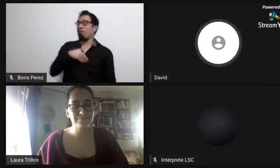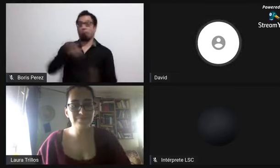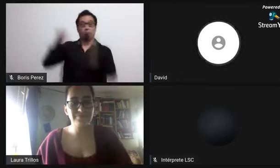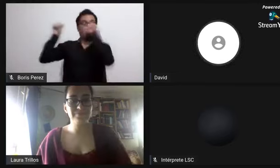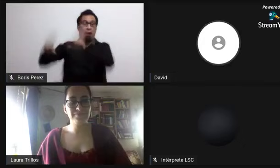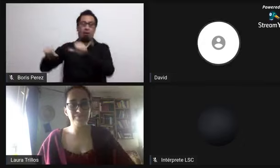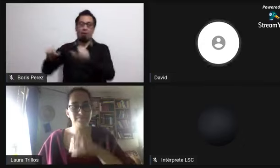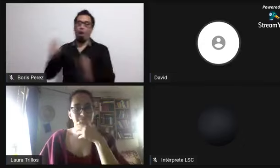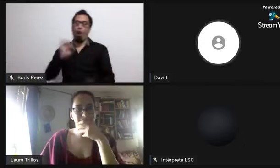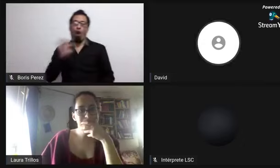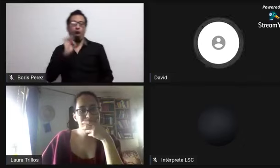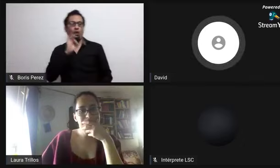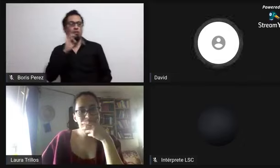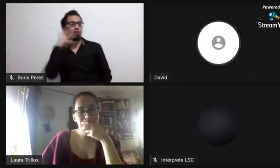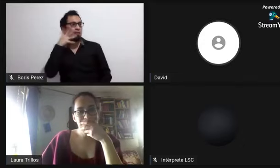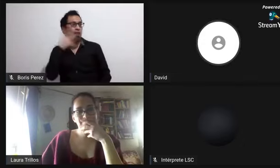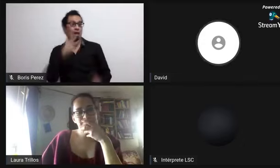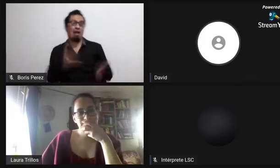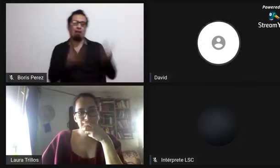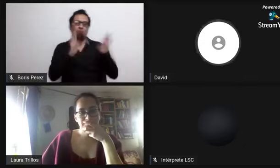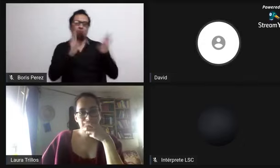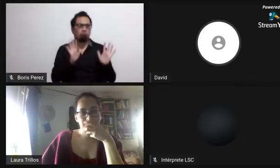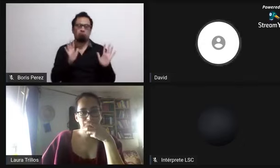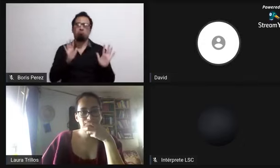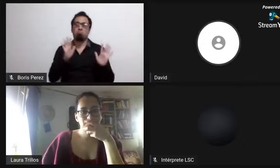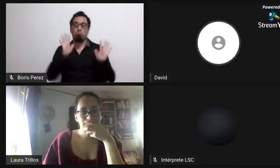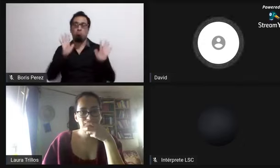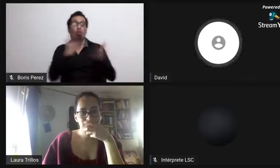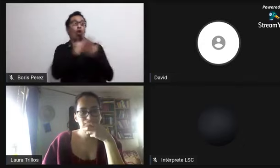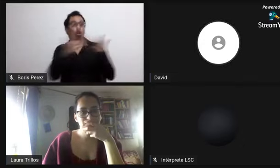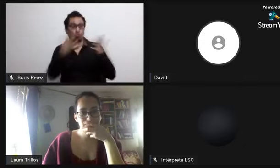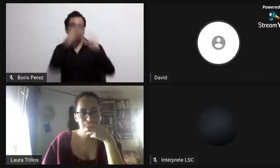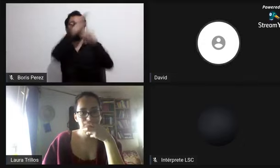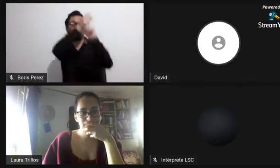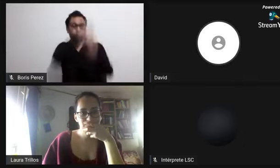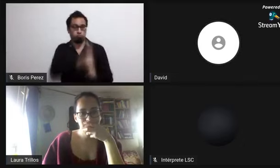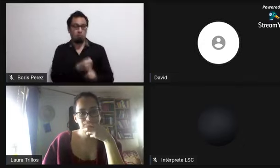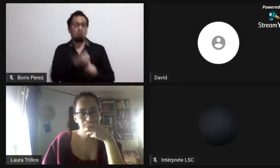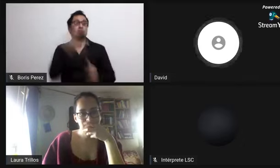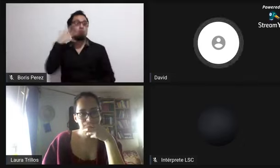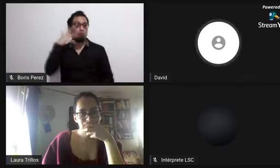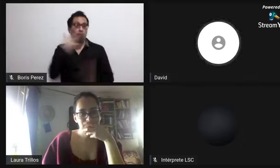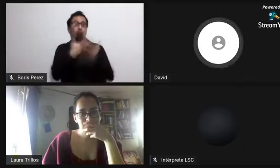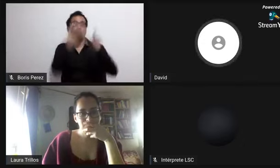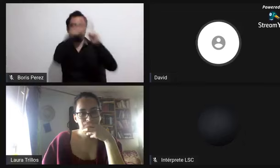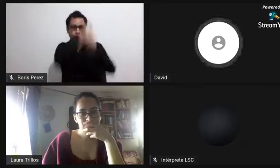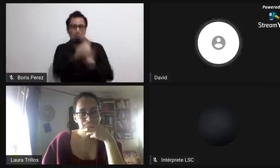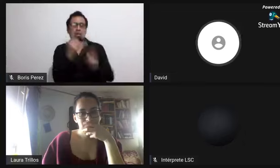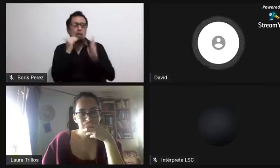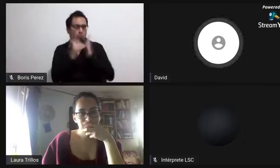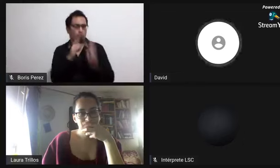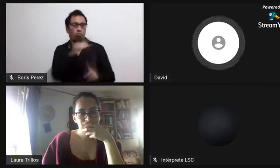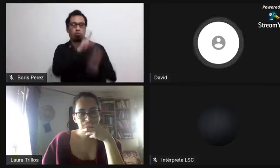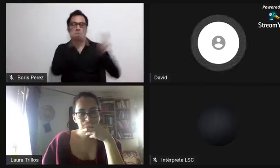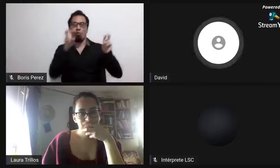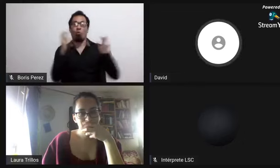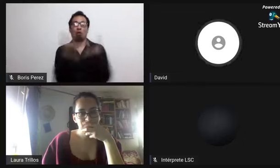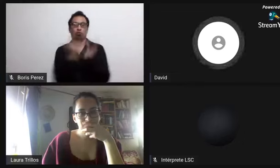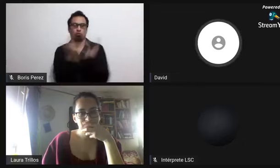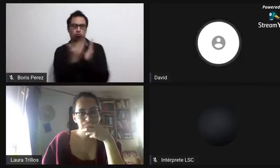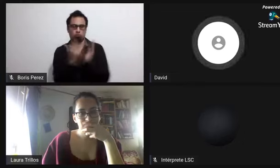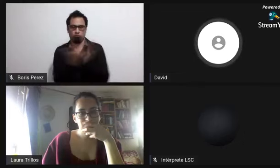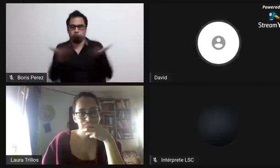hacer, si Simón Bolívar o Santander hicieron las cosas mal o si Santander hizo las cosas bien. No te sabría